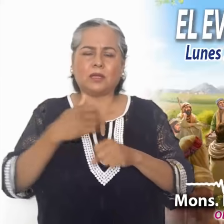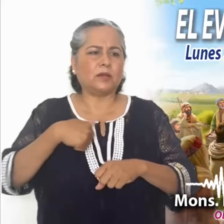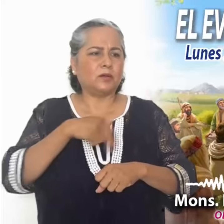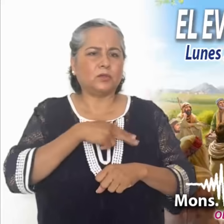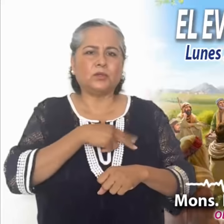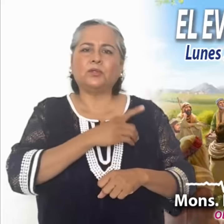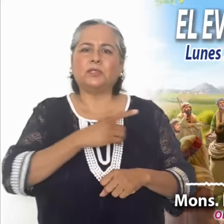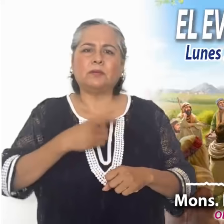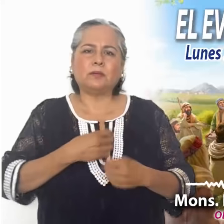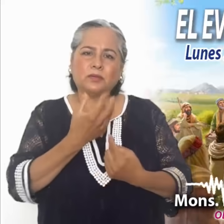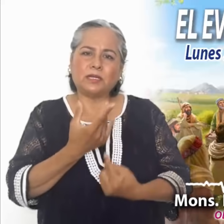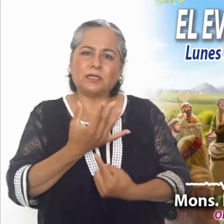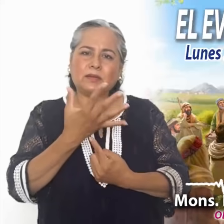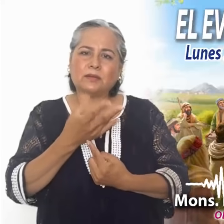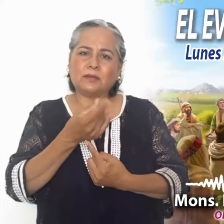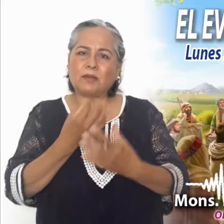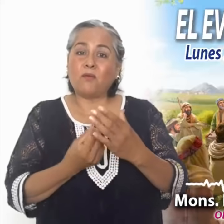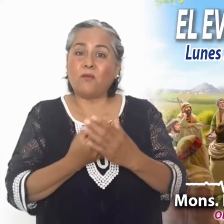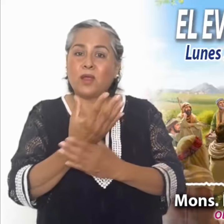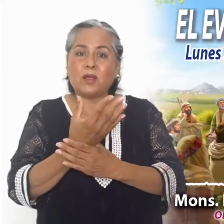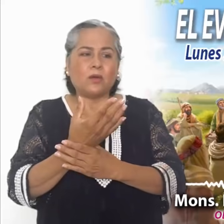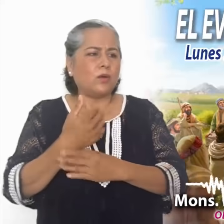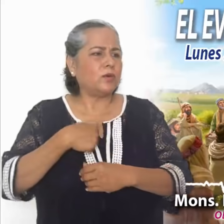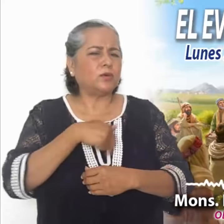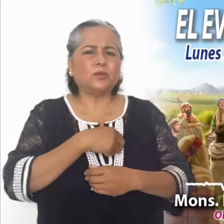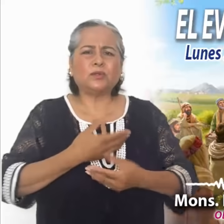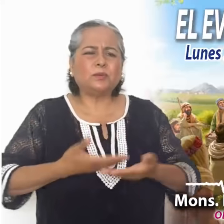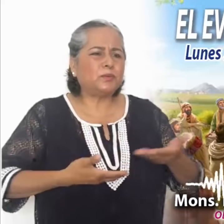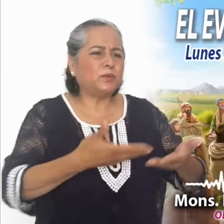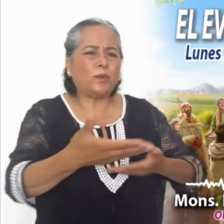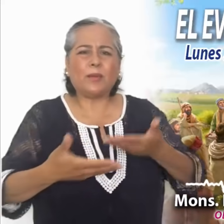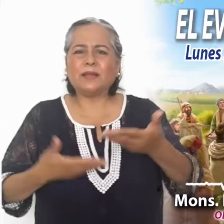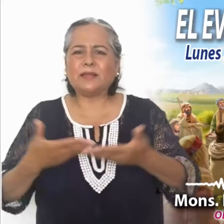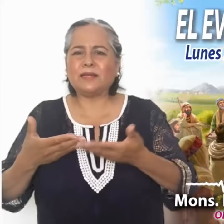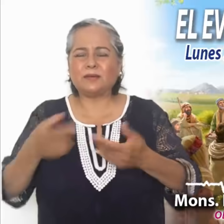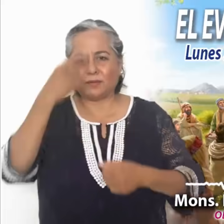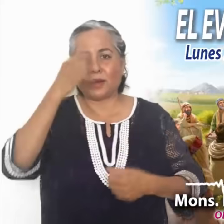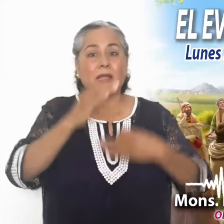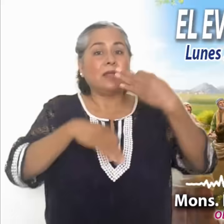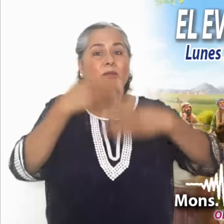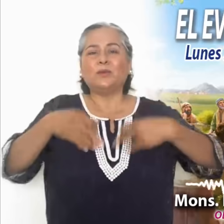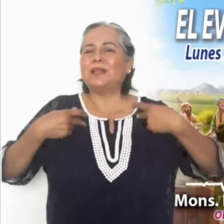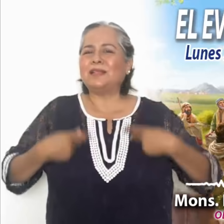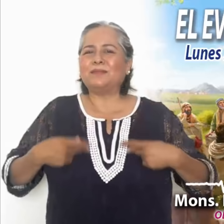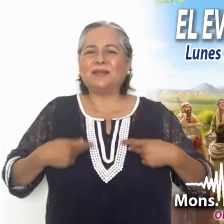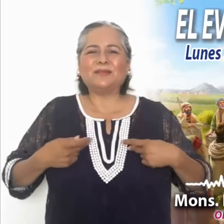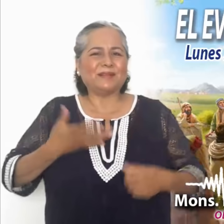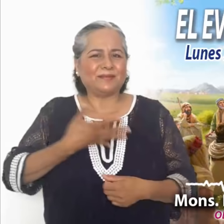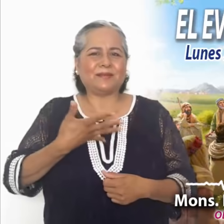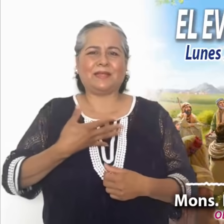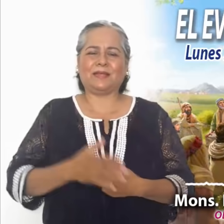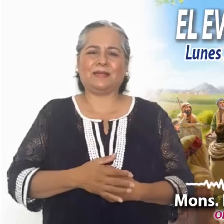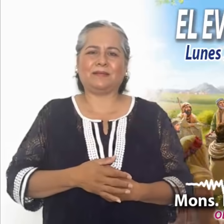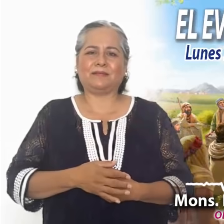fuego, que se propague, que se globalice. Si hemos permitido que el mal llegue a